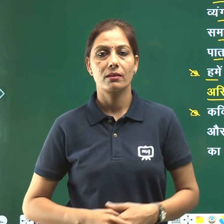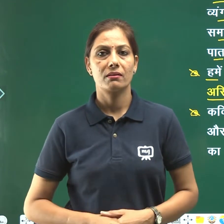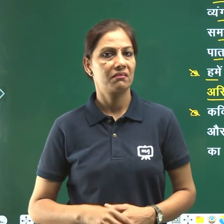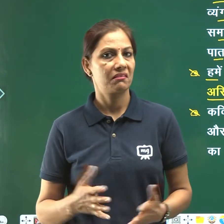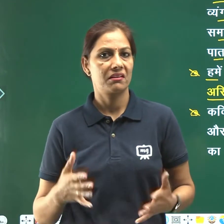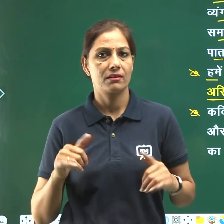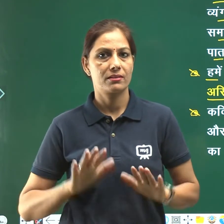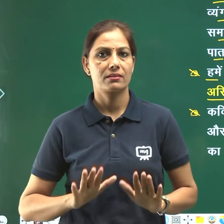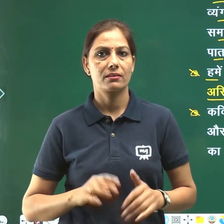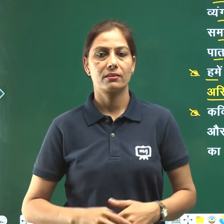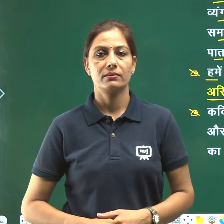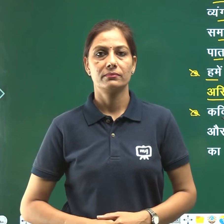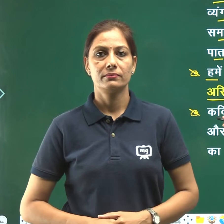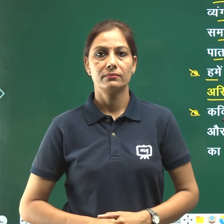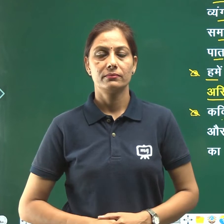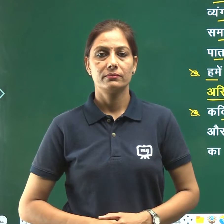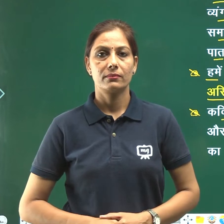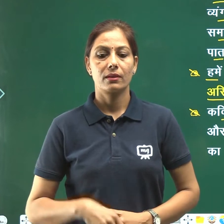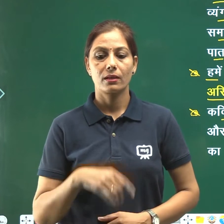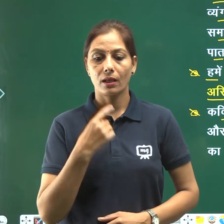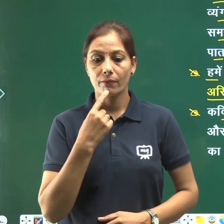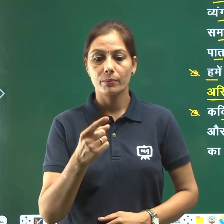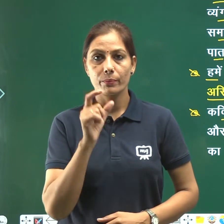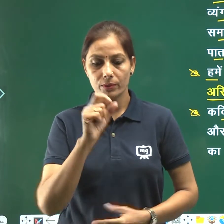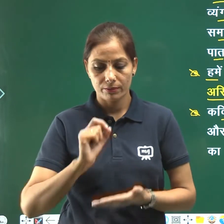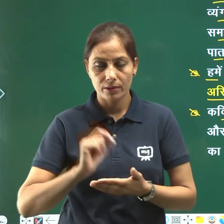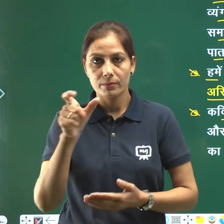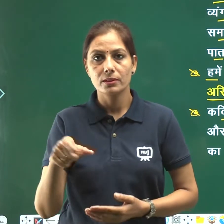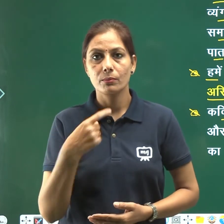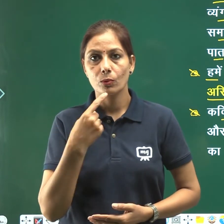नहीं रह सकते। कवि कहता है कि